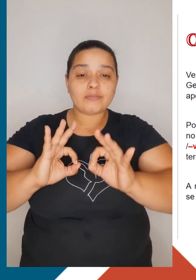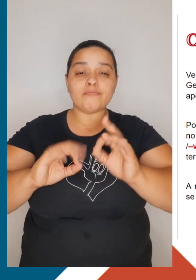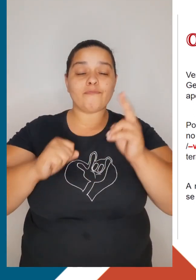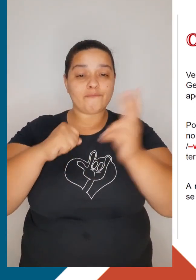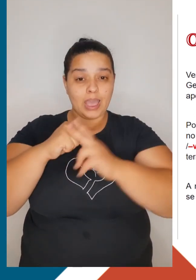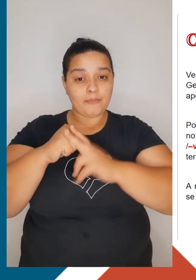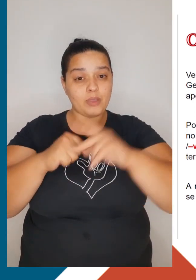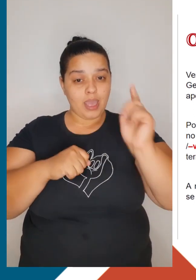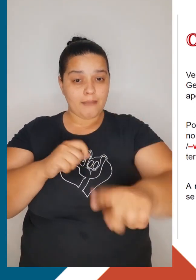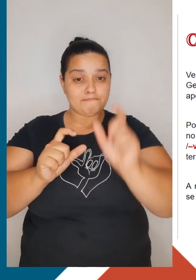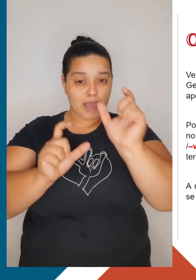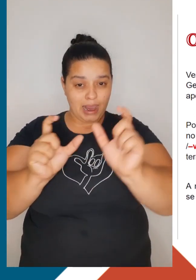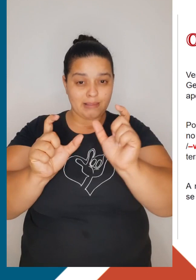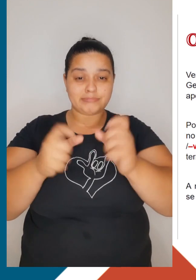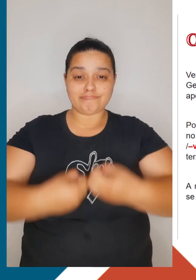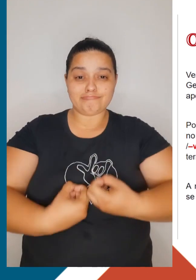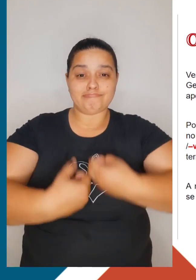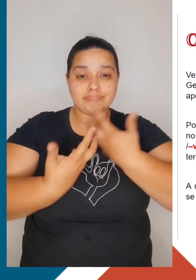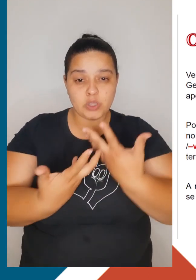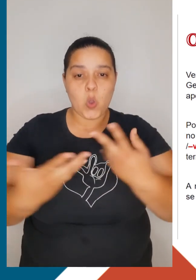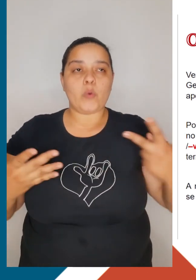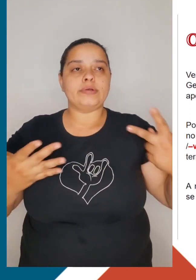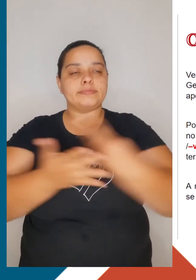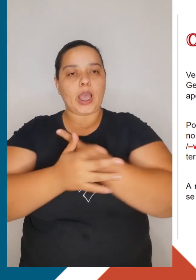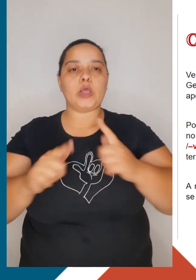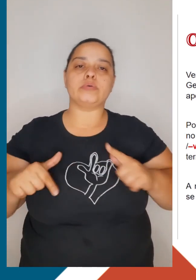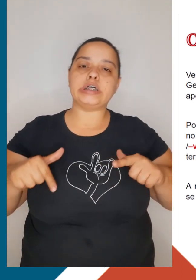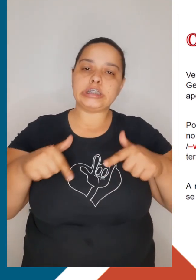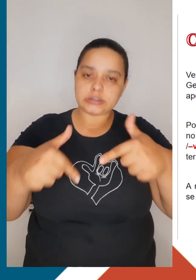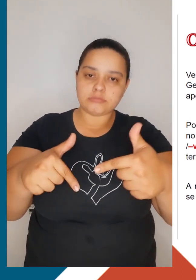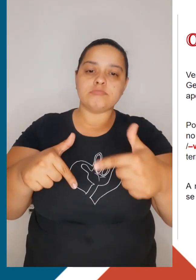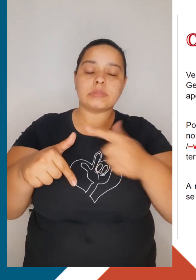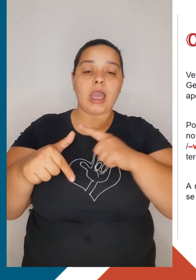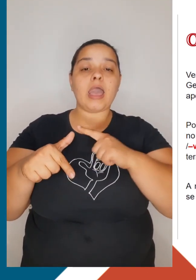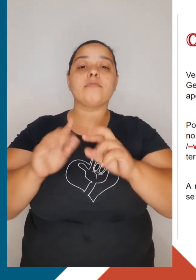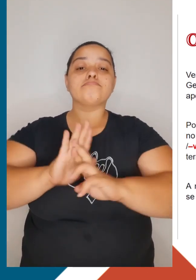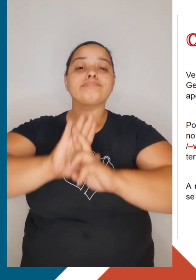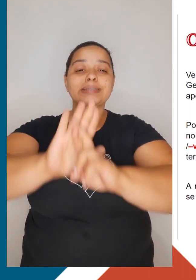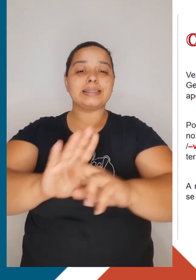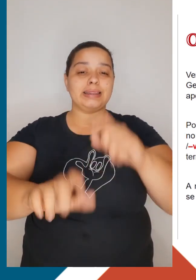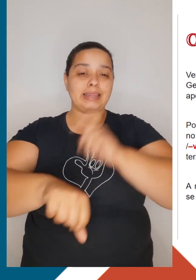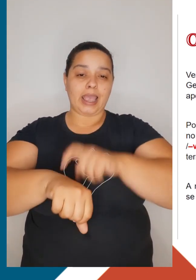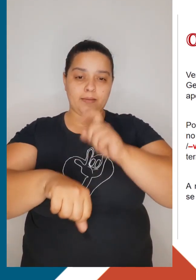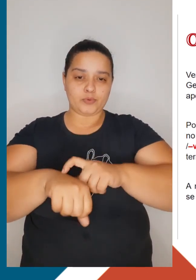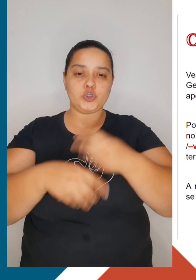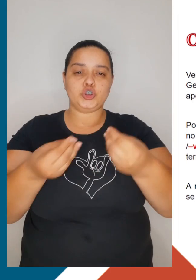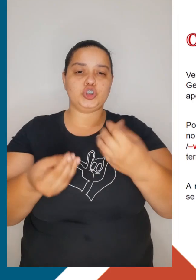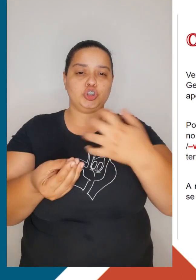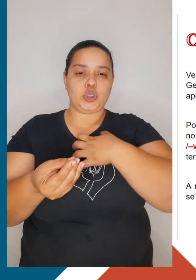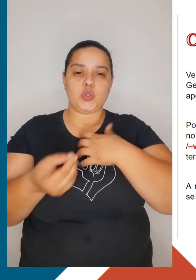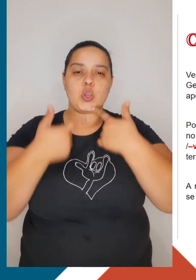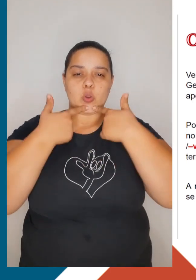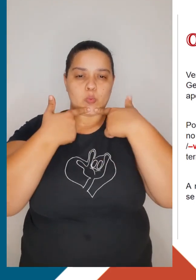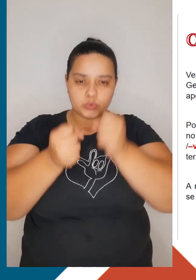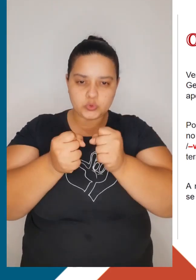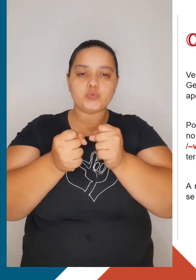são palavras que exprimem acontecimentos e ações representados no tempo. São formas linguísticas